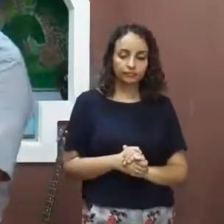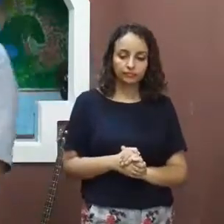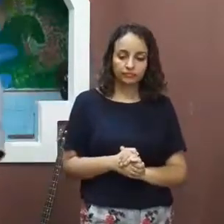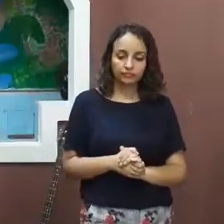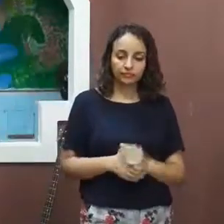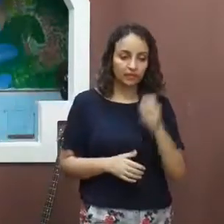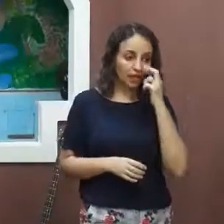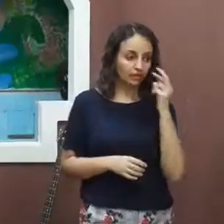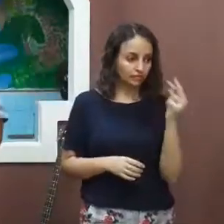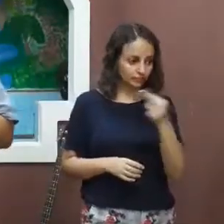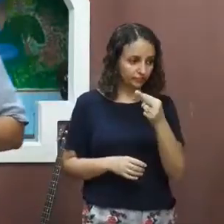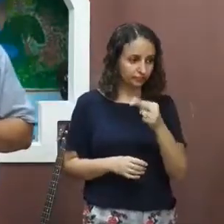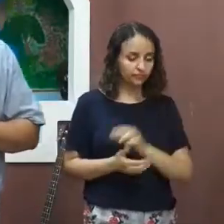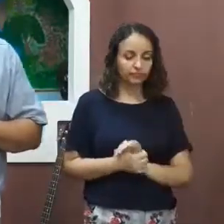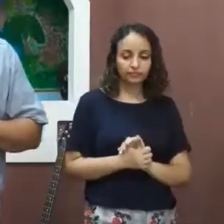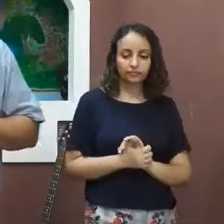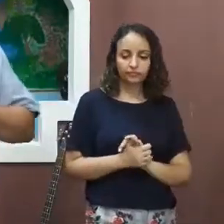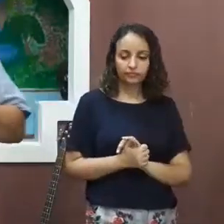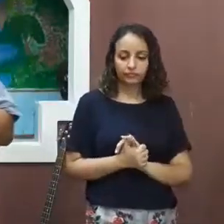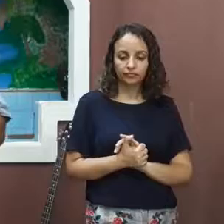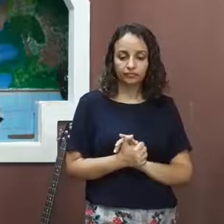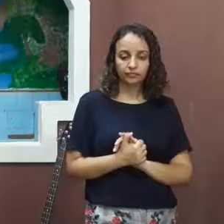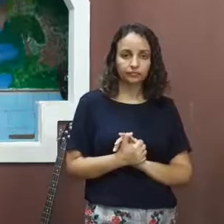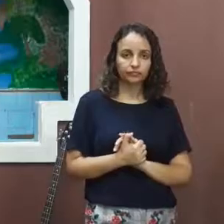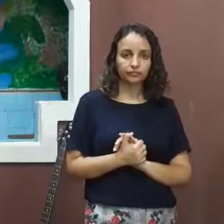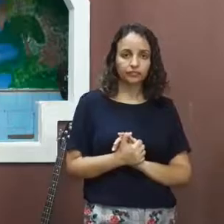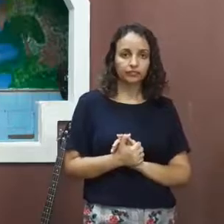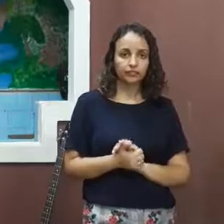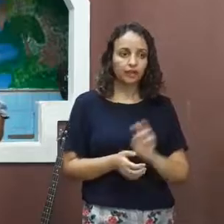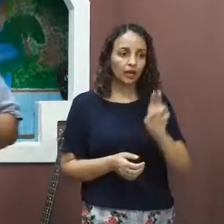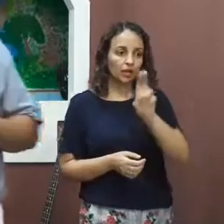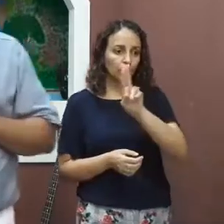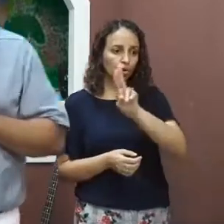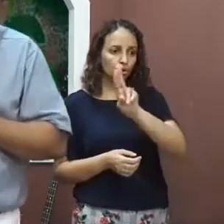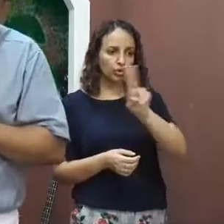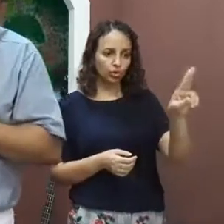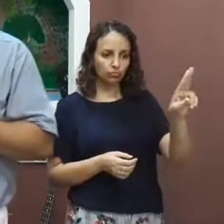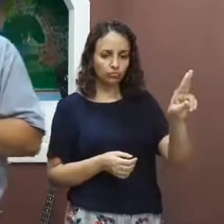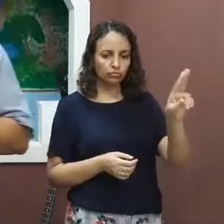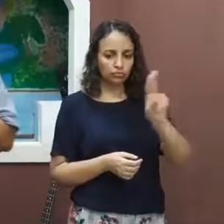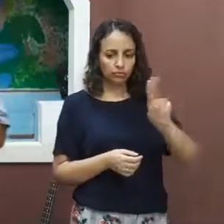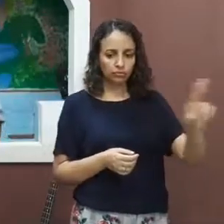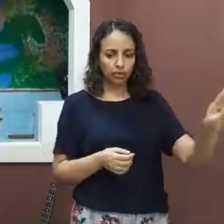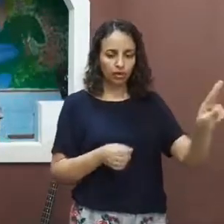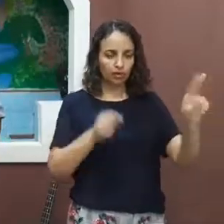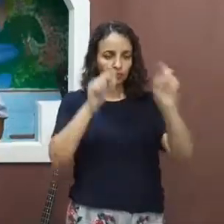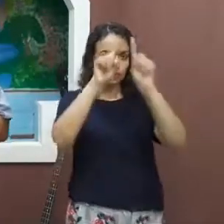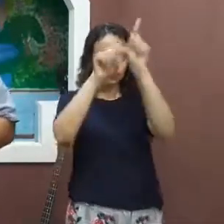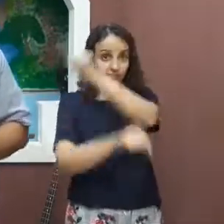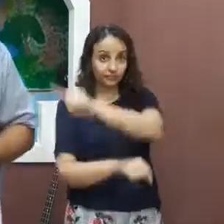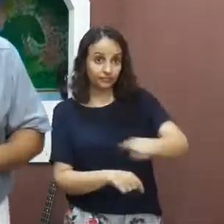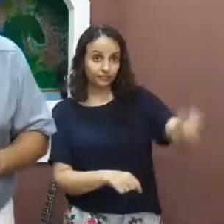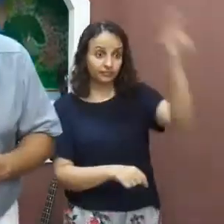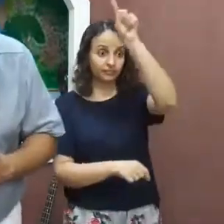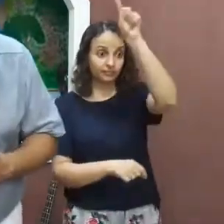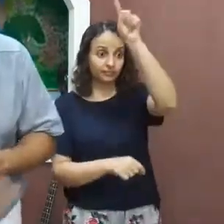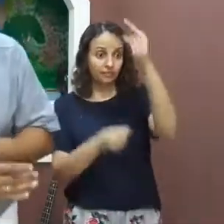Se você está olhando aí, você vai ver 2 nomes iniciais do primeiro círculo. Nós vamos